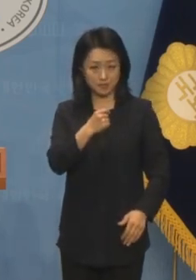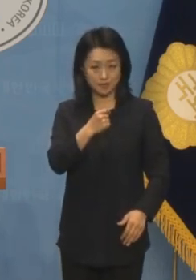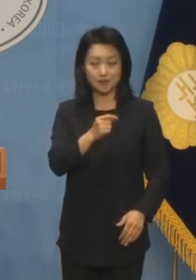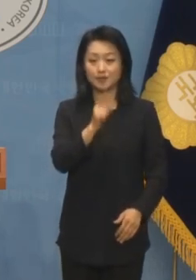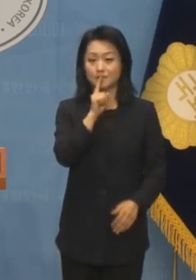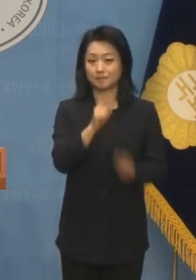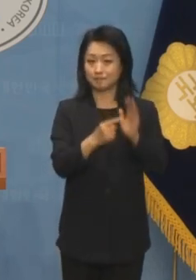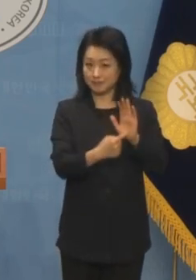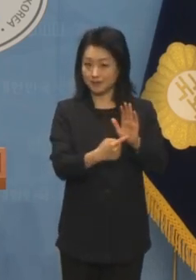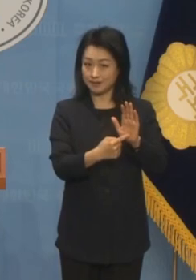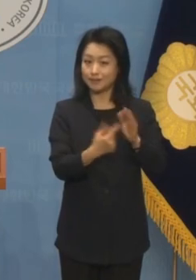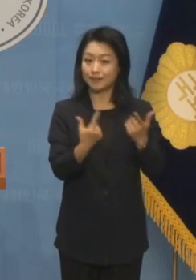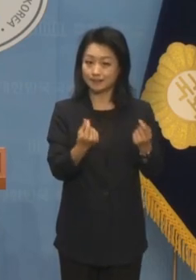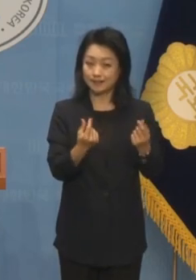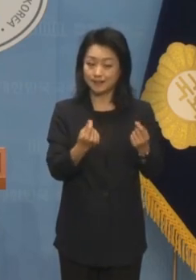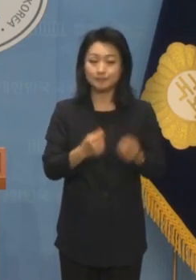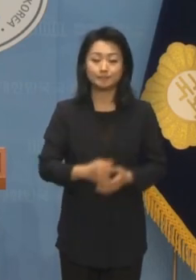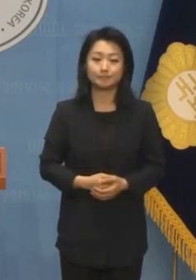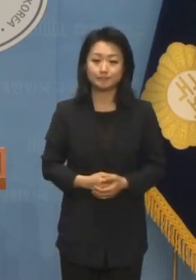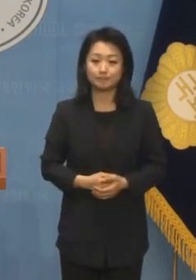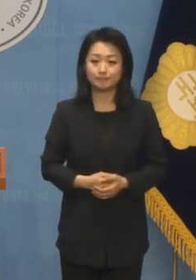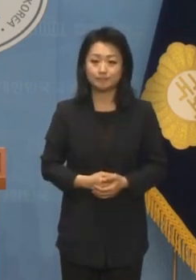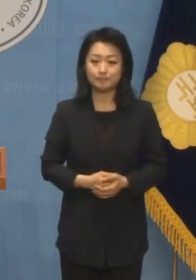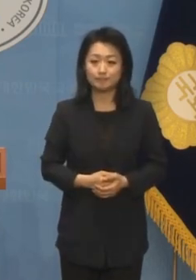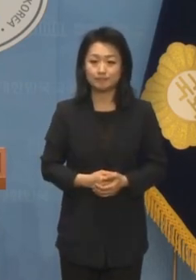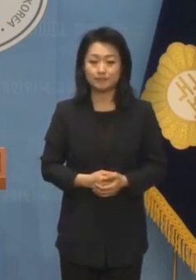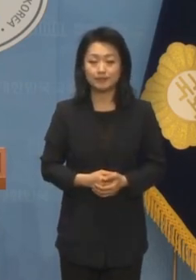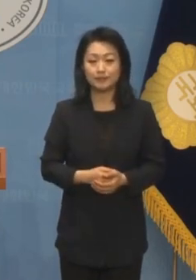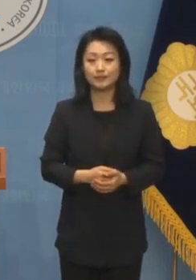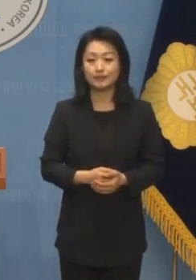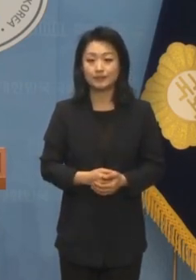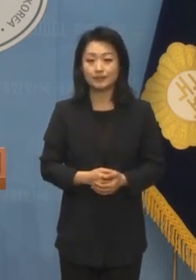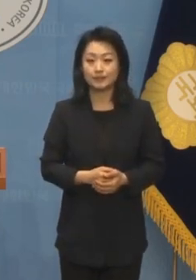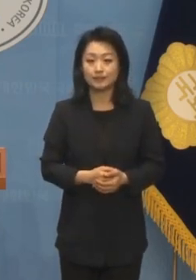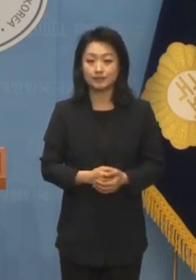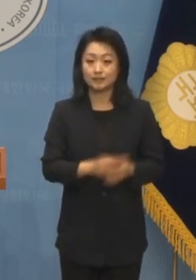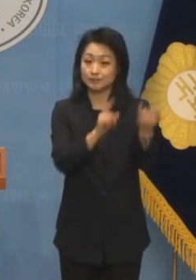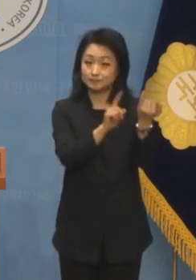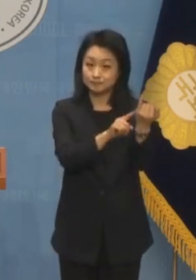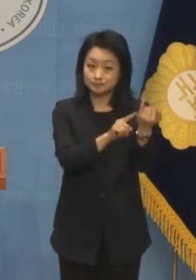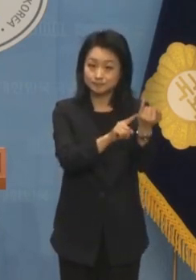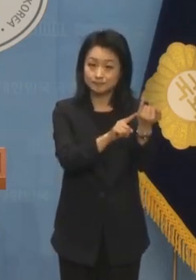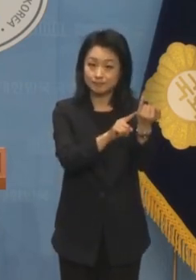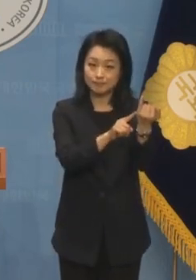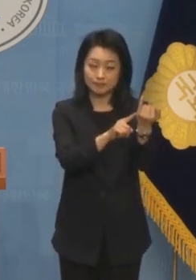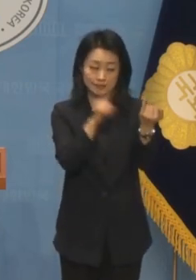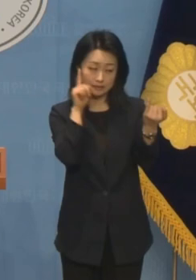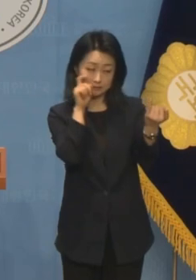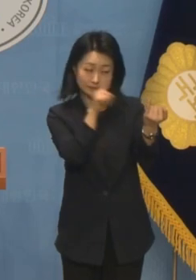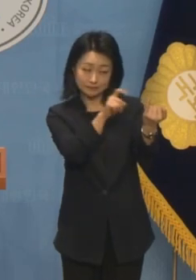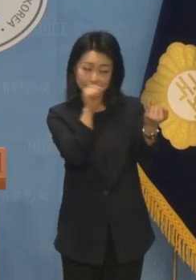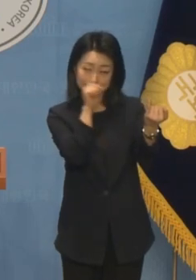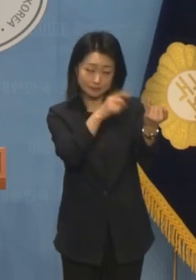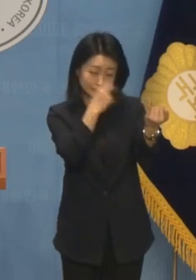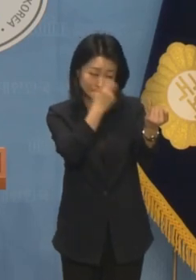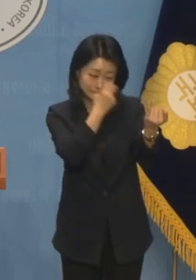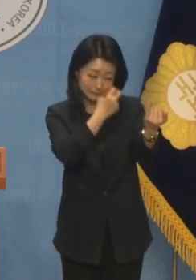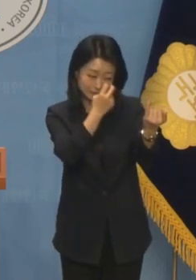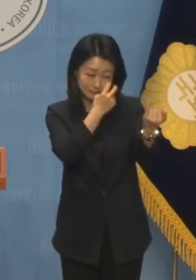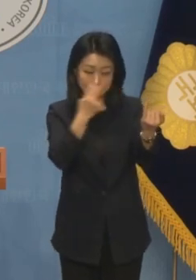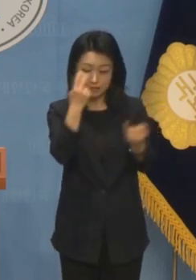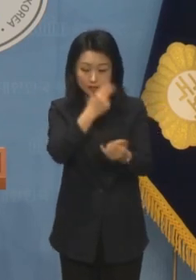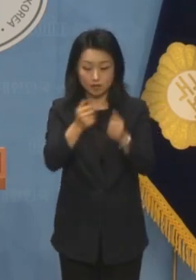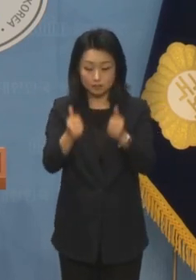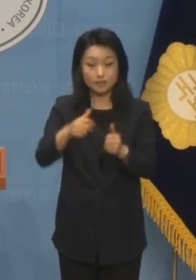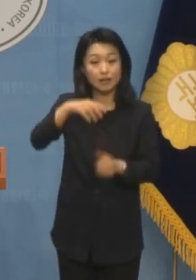말이죠. 시점이 매우 공교롭습니다. 김 여사에 제기된 다양한 의혹을 수사하던 검찰